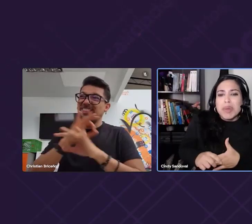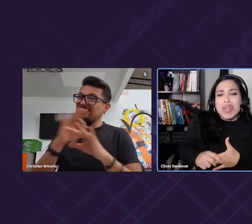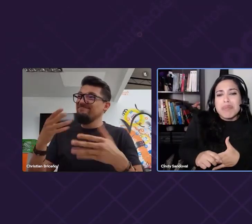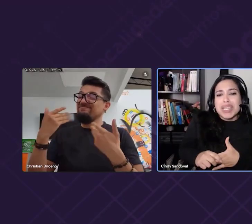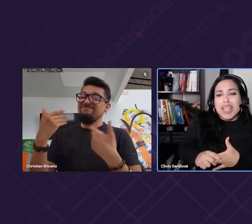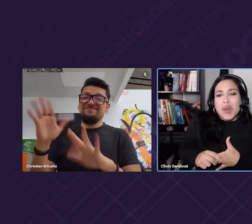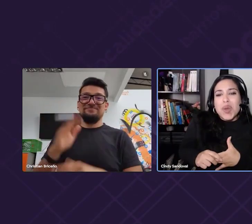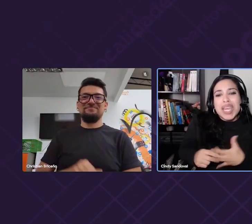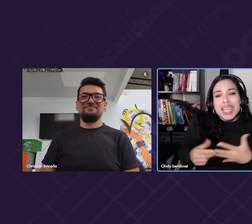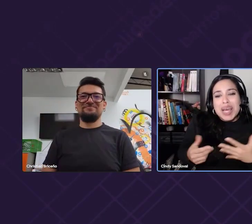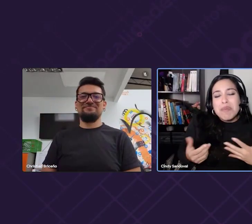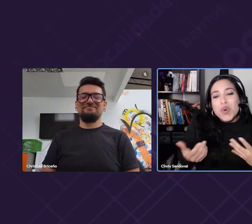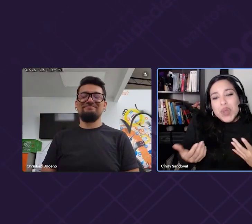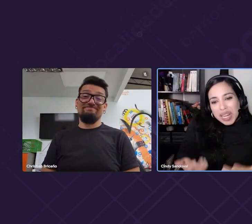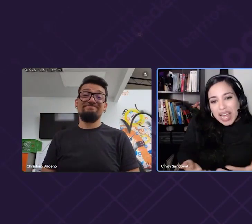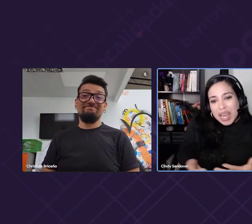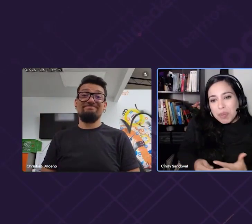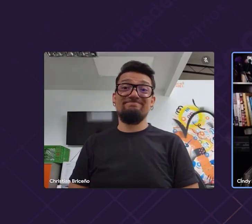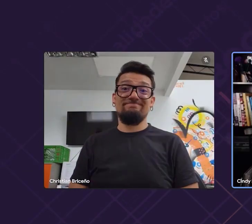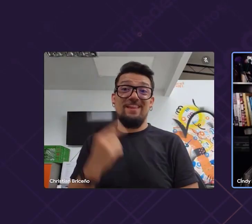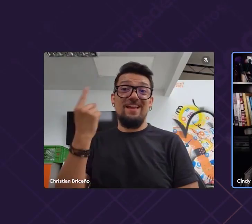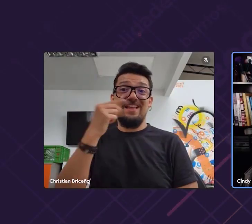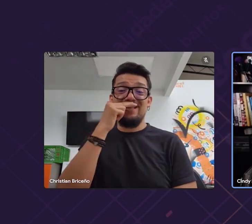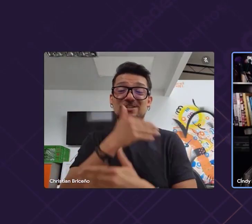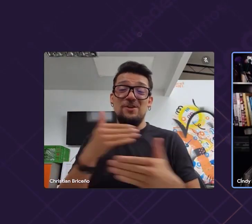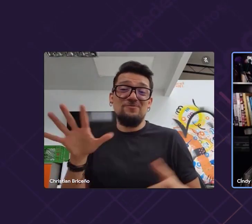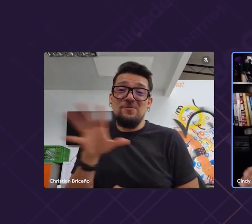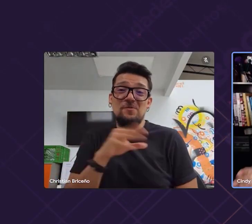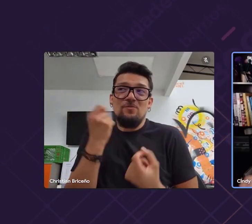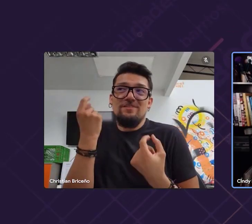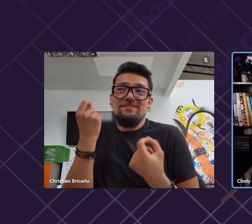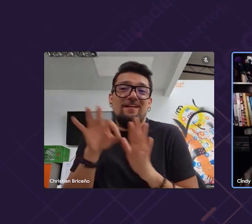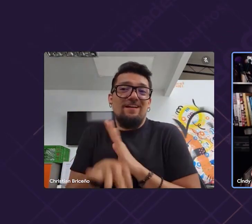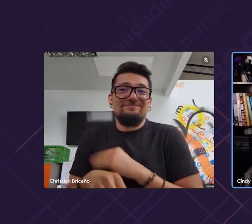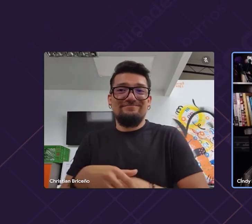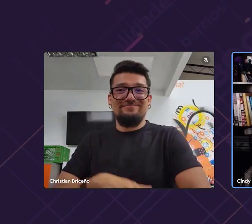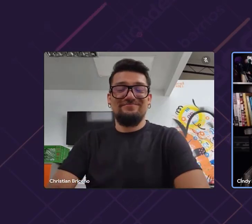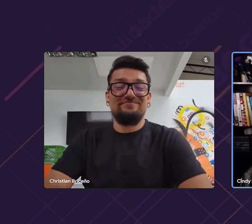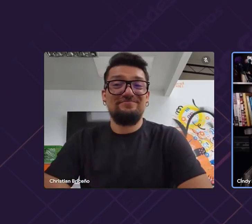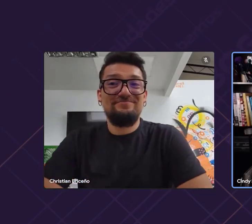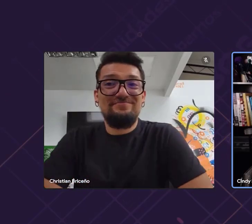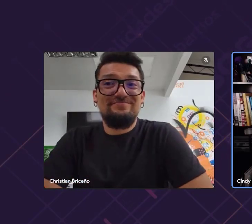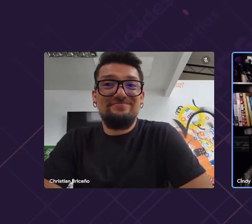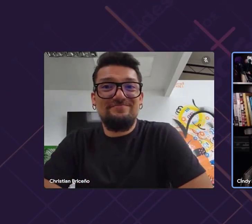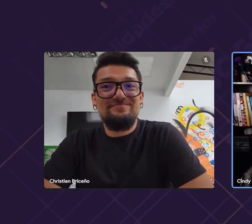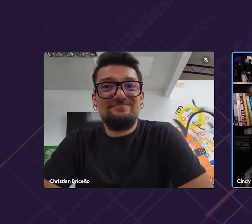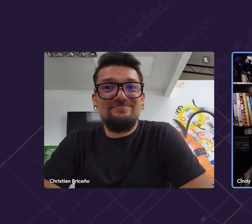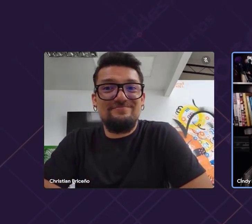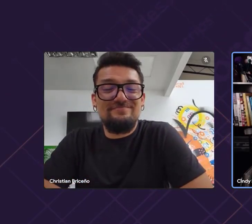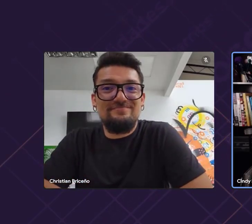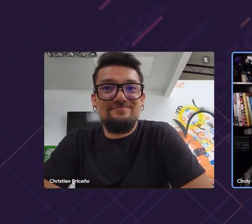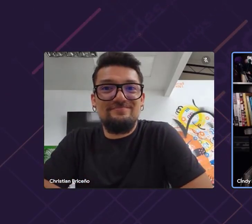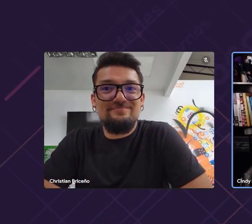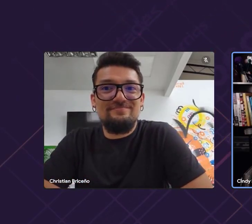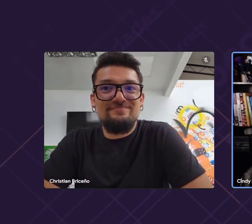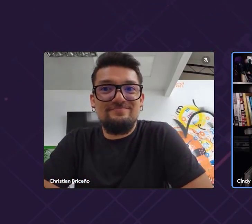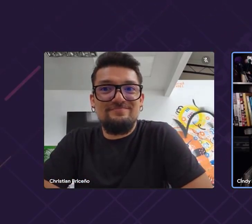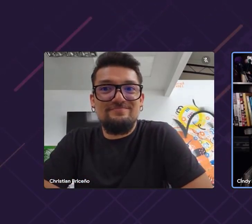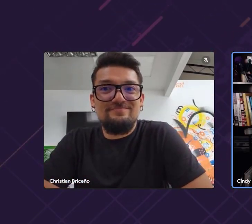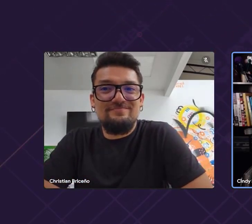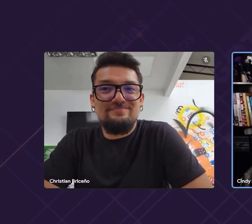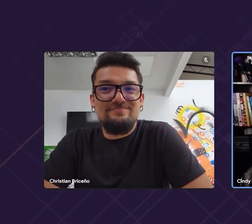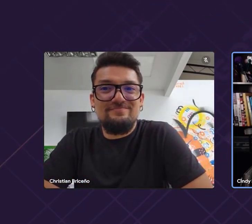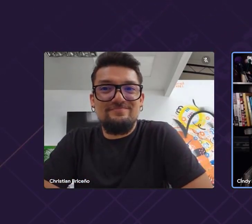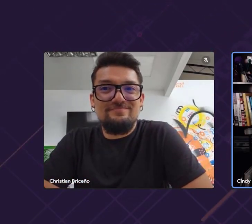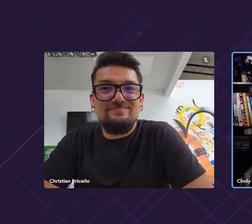pasó, pero realmente no era muy claro porque pues mi mamá pues no es intérprete, pero realmente de niño yo no entendía